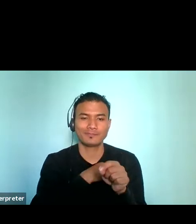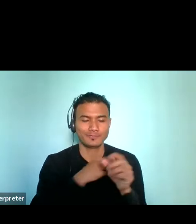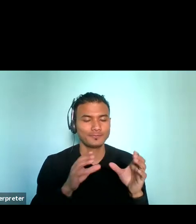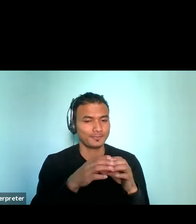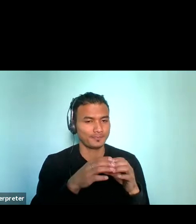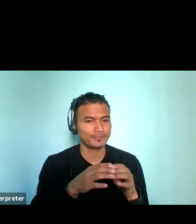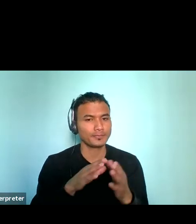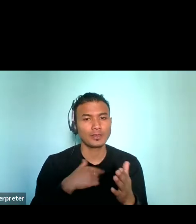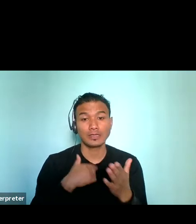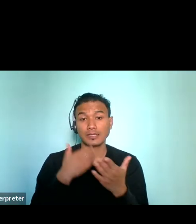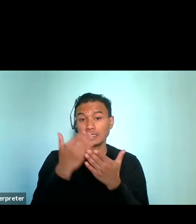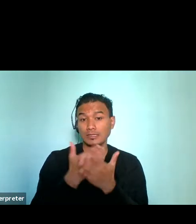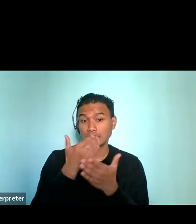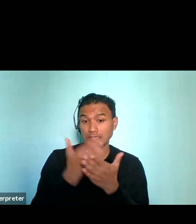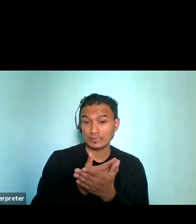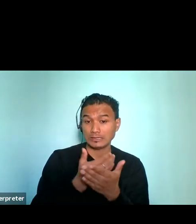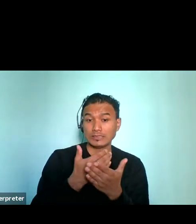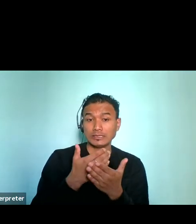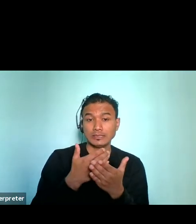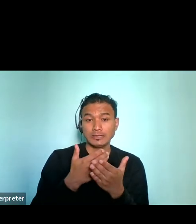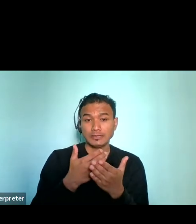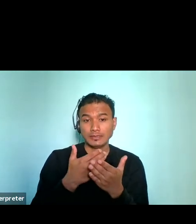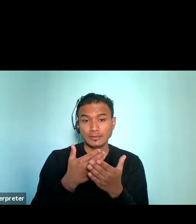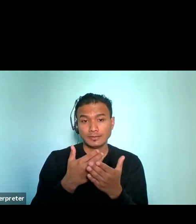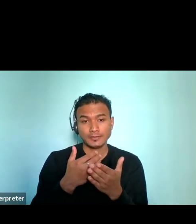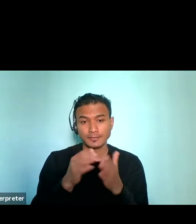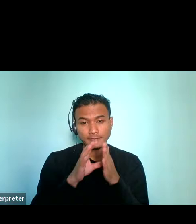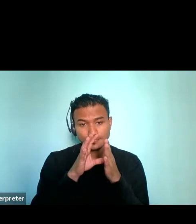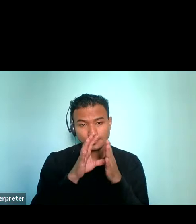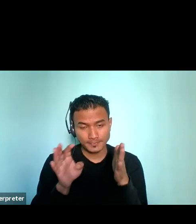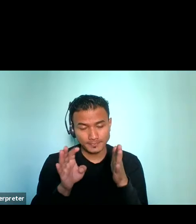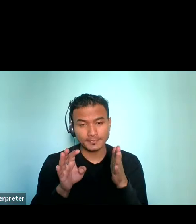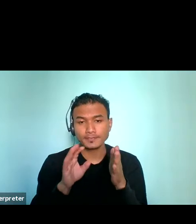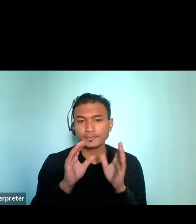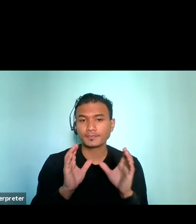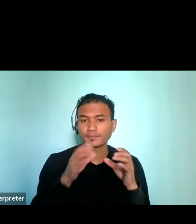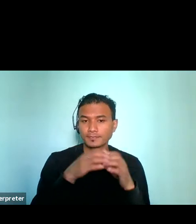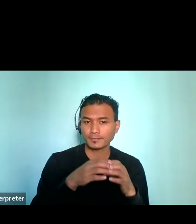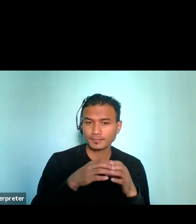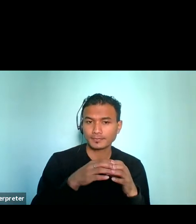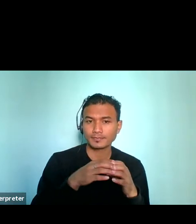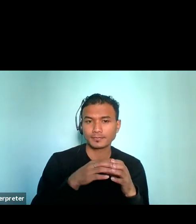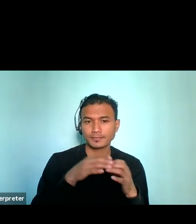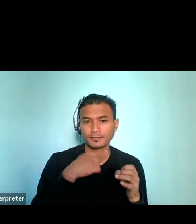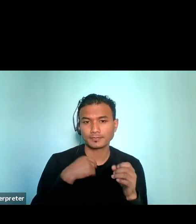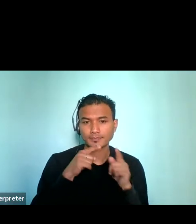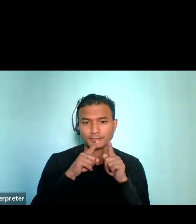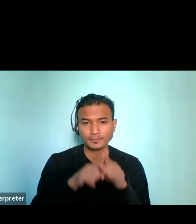juga termasuk organisasi yang sangat produktif dalam mendorong untuk tumbuh kader-kader muda.